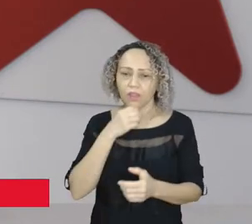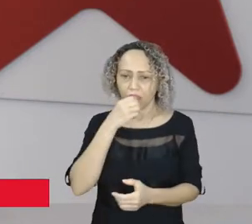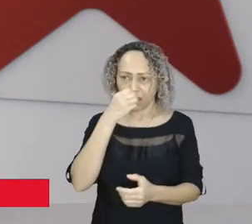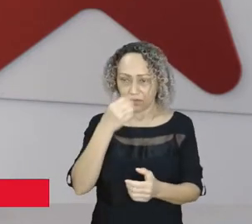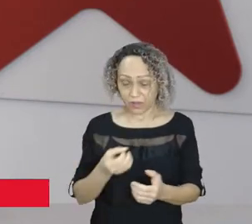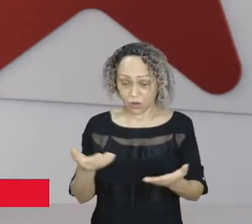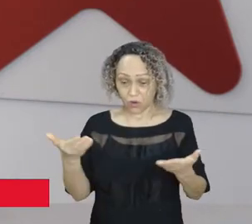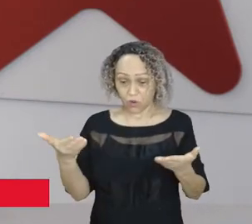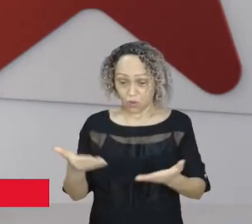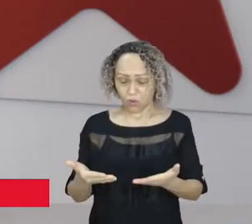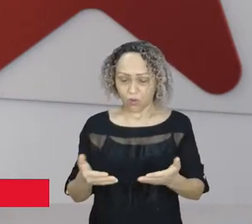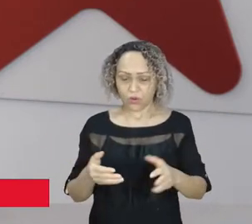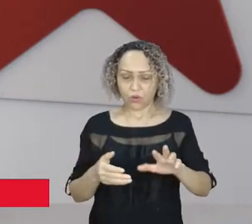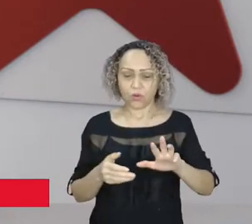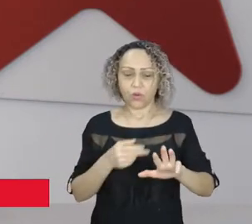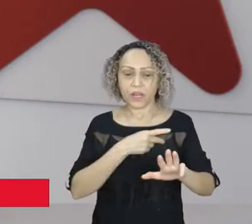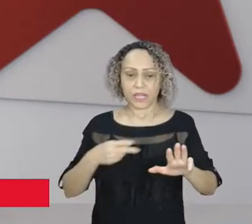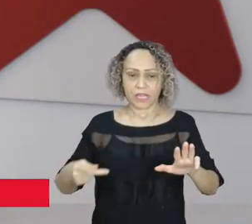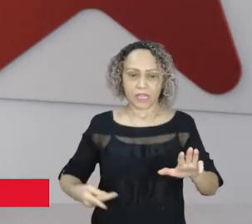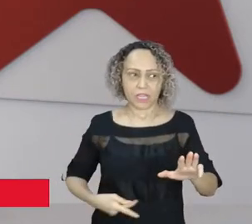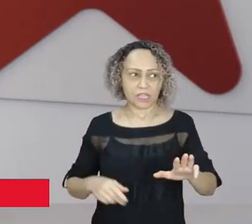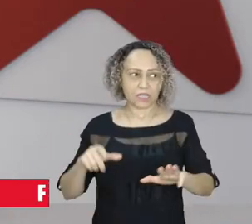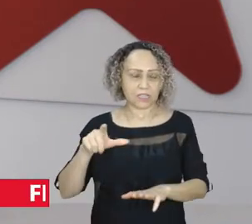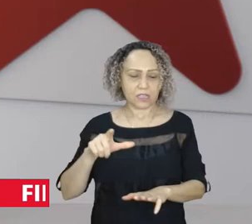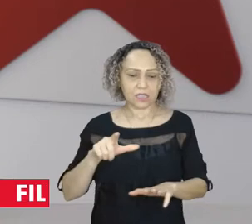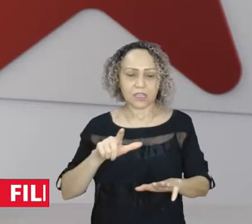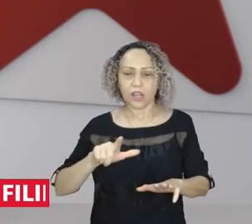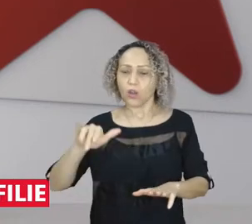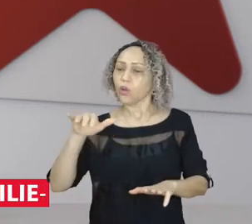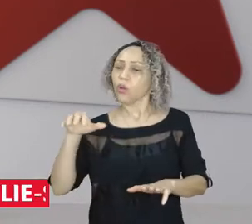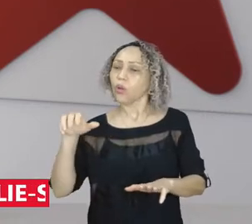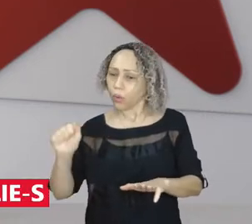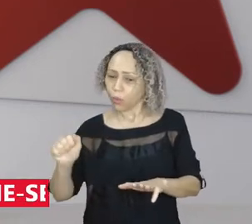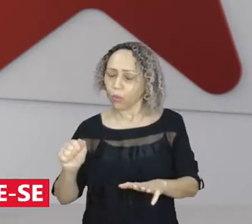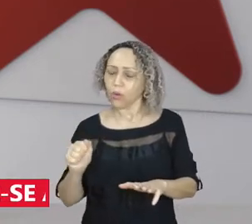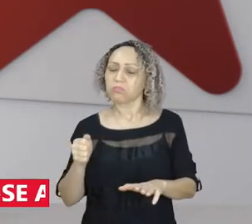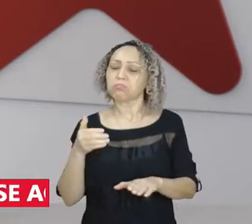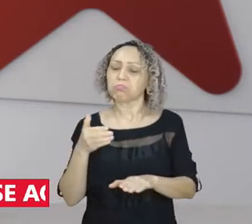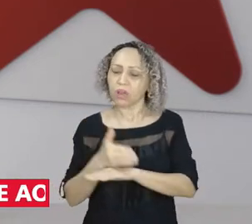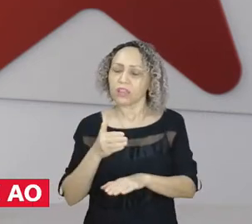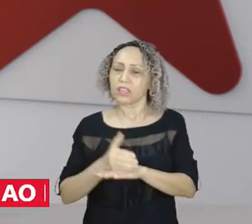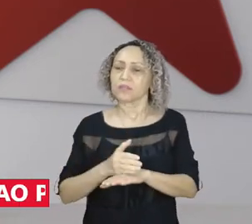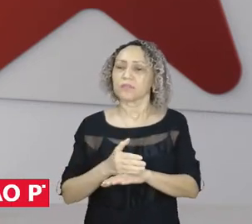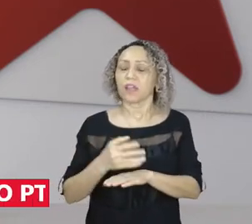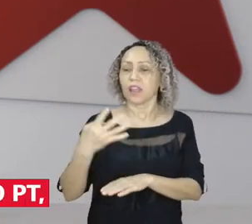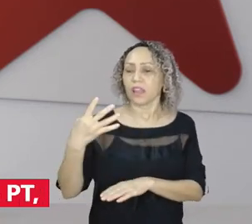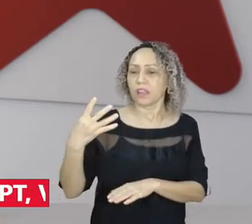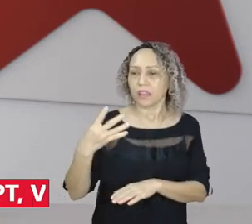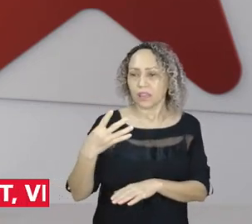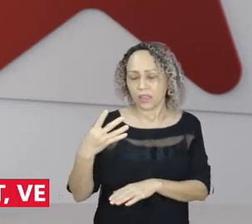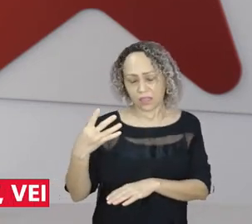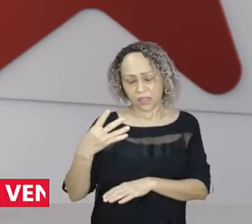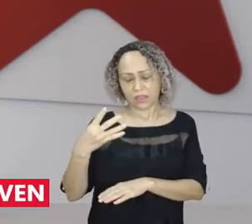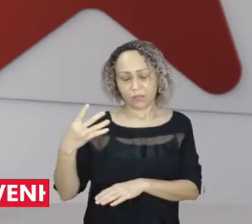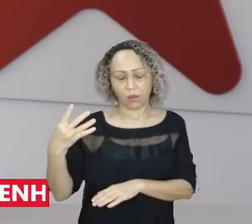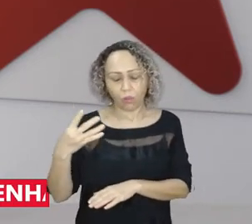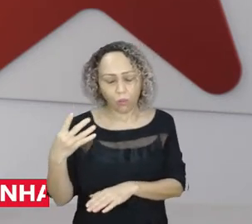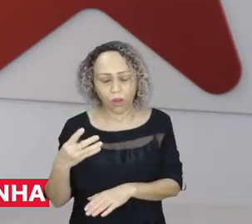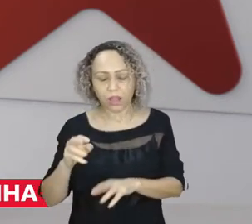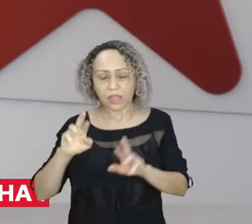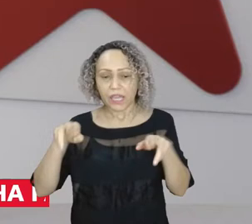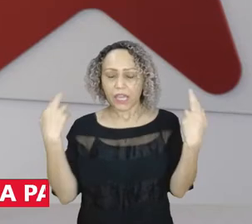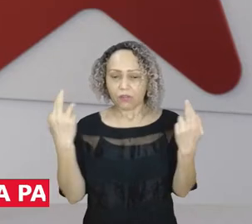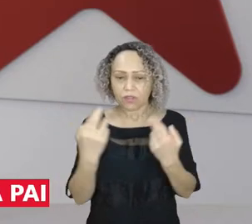Hoje o presidente Lula participa da 74ª reunião anual da Sociedade Brasileira para o Progresso da Ciência